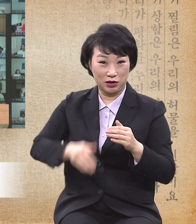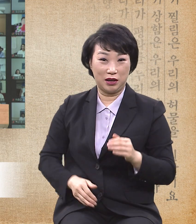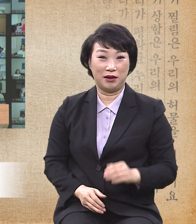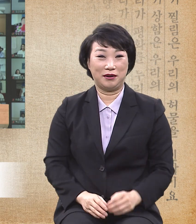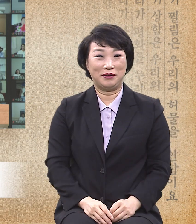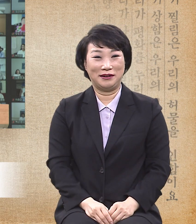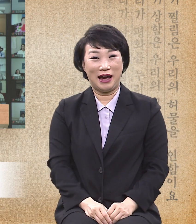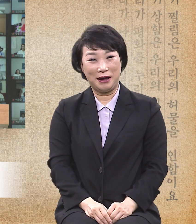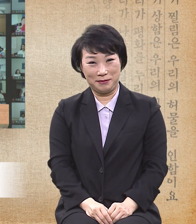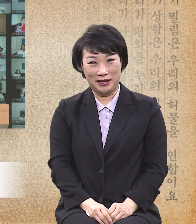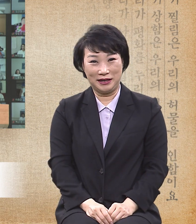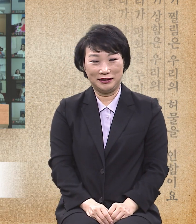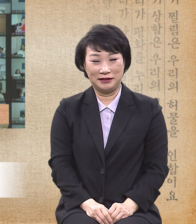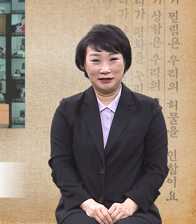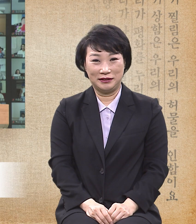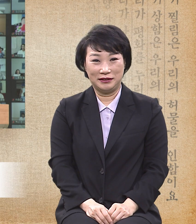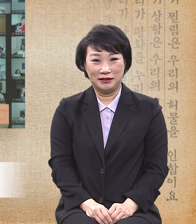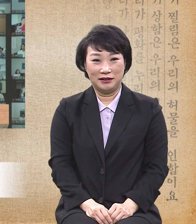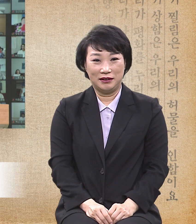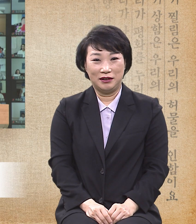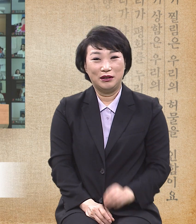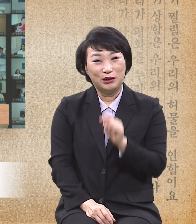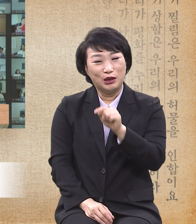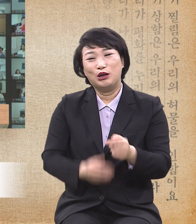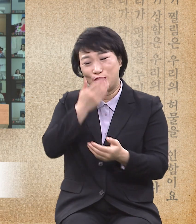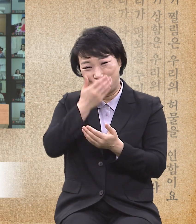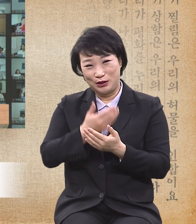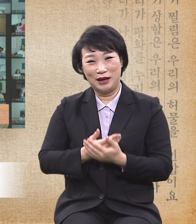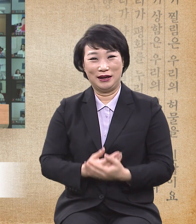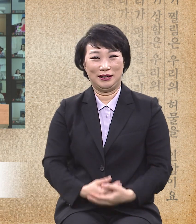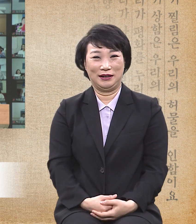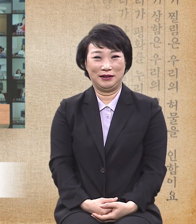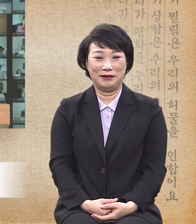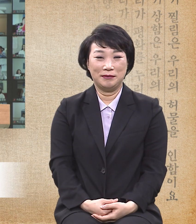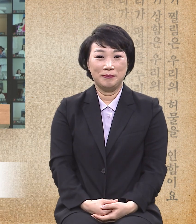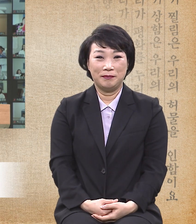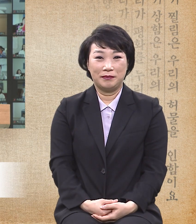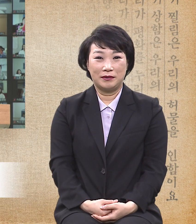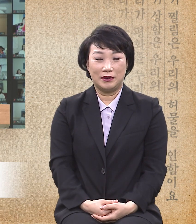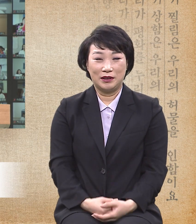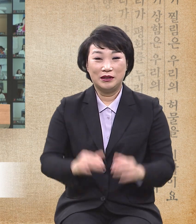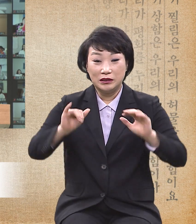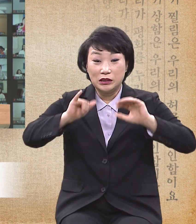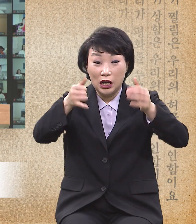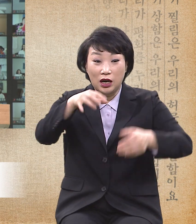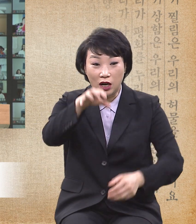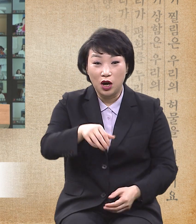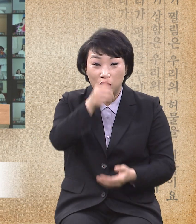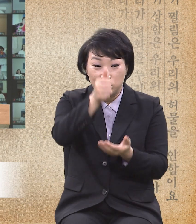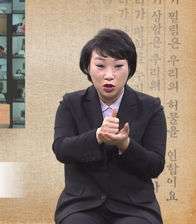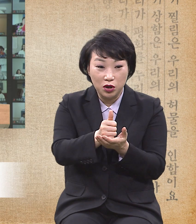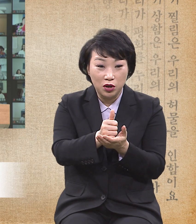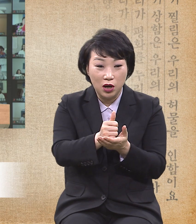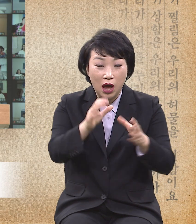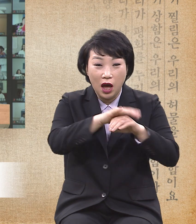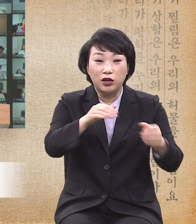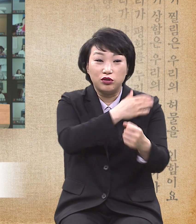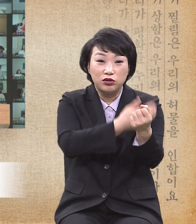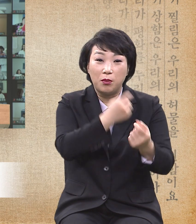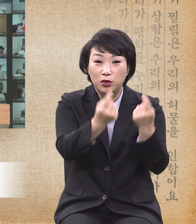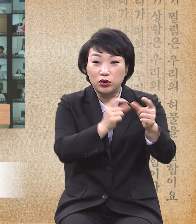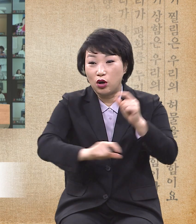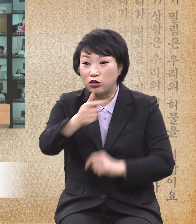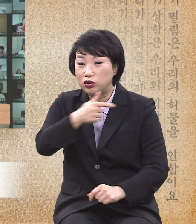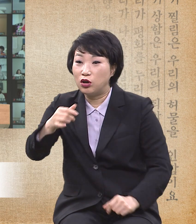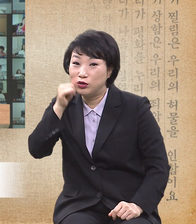자들이라고 말이야. 얼마나 중요하냐. 이 생의 죄를 파괴하는 능력보다 더 큰